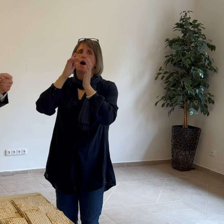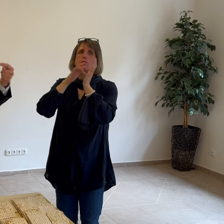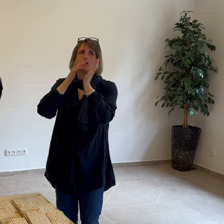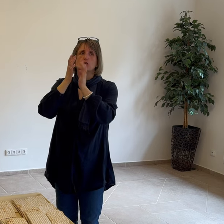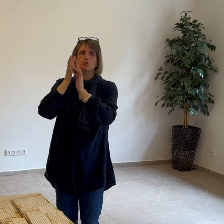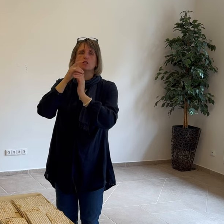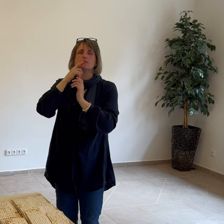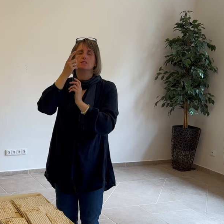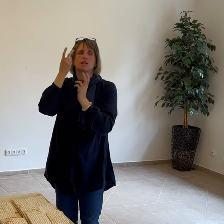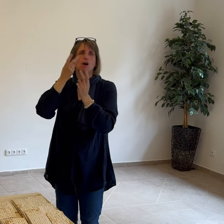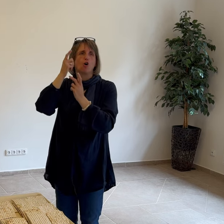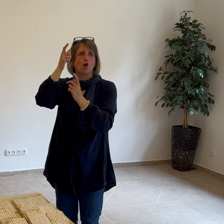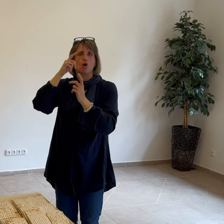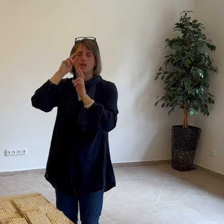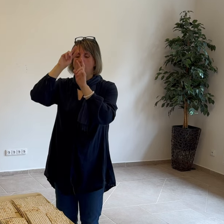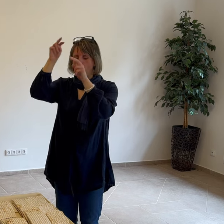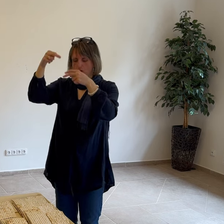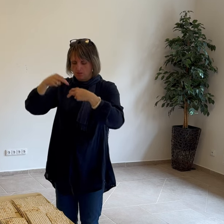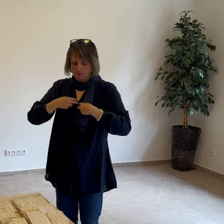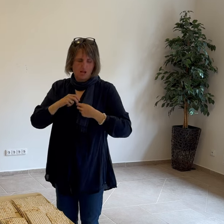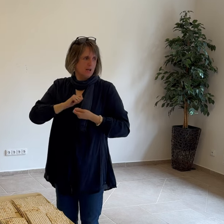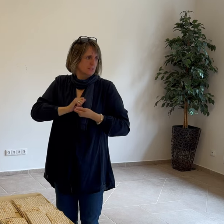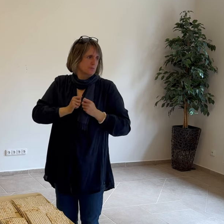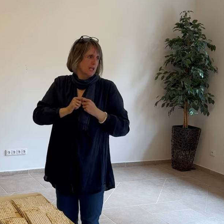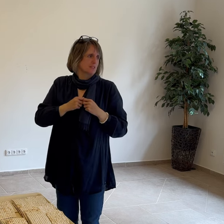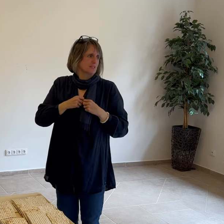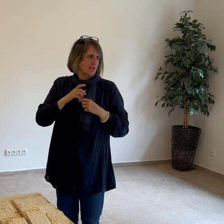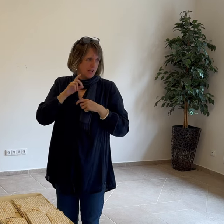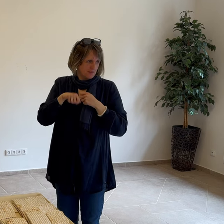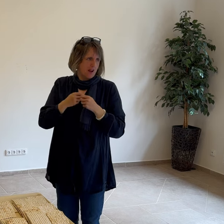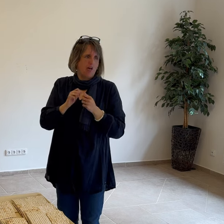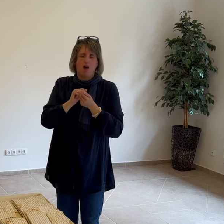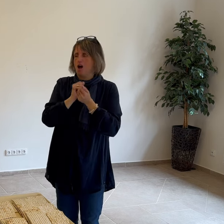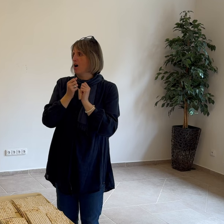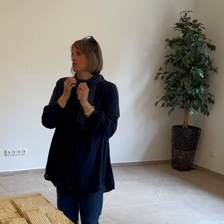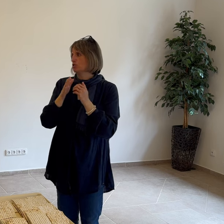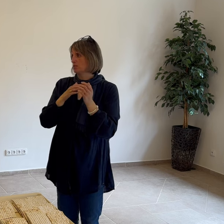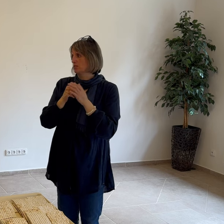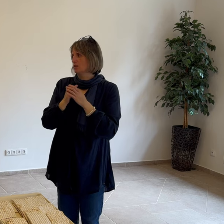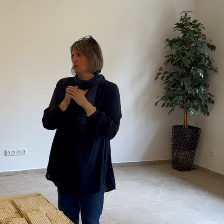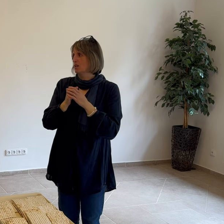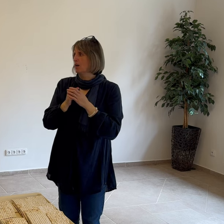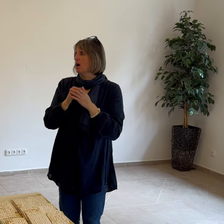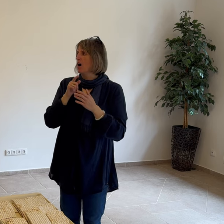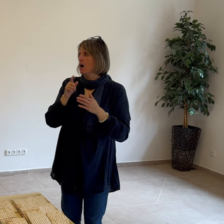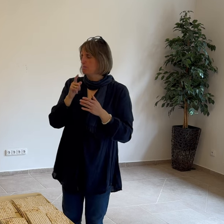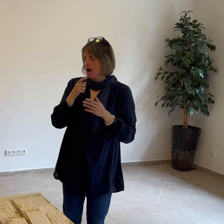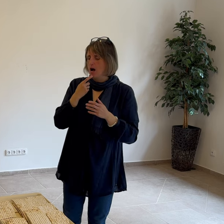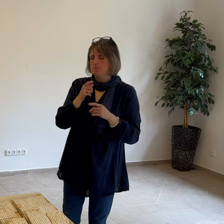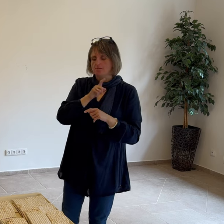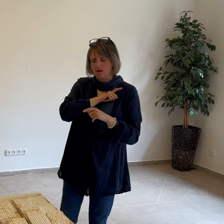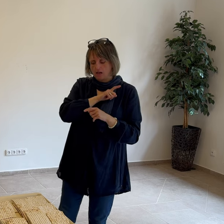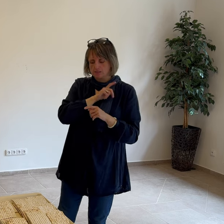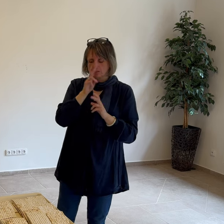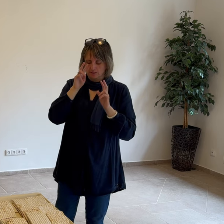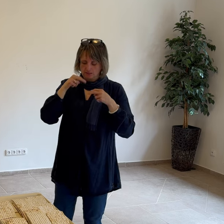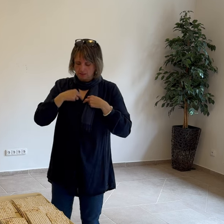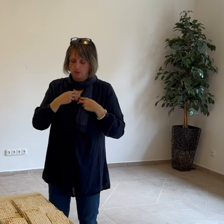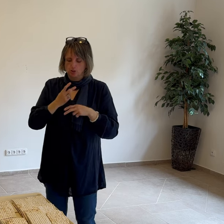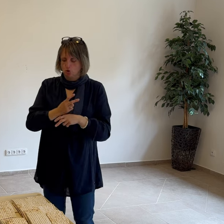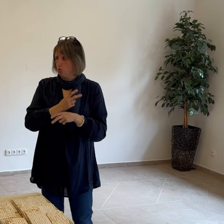obecenství k sobě i k těm druhým Takže máme se soudit abychom se viděli